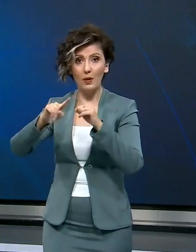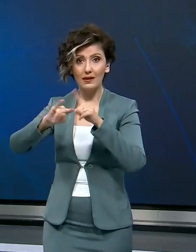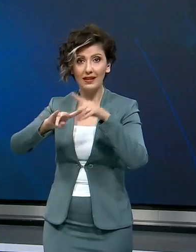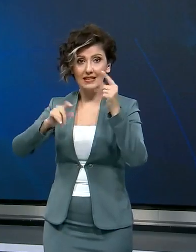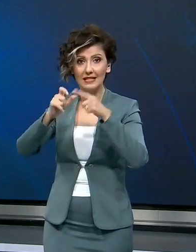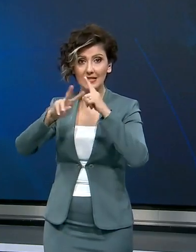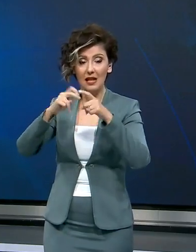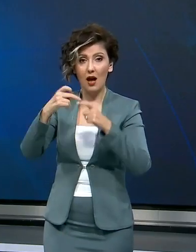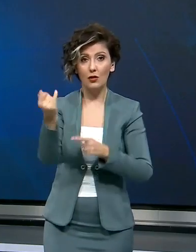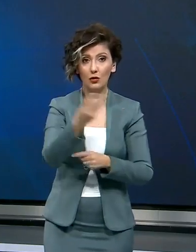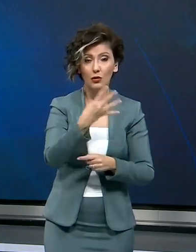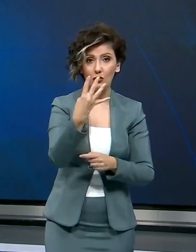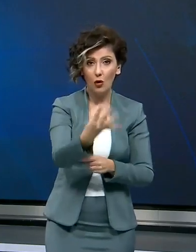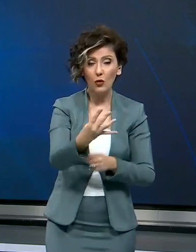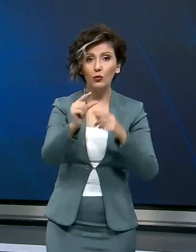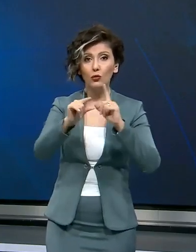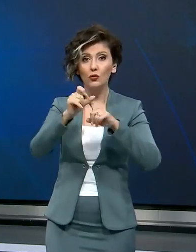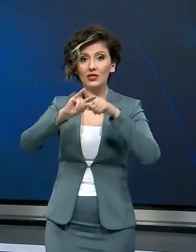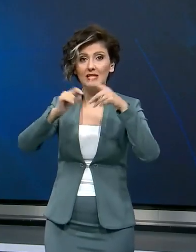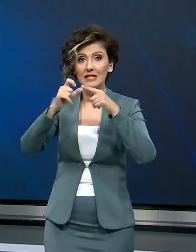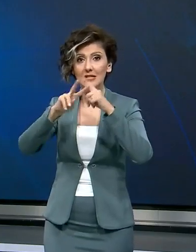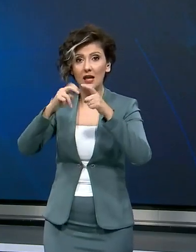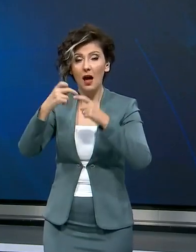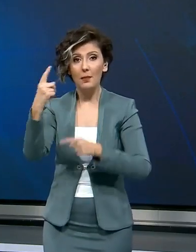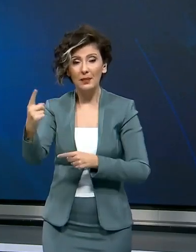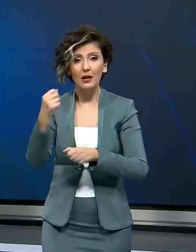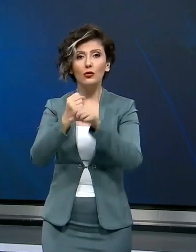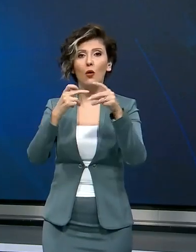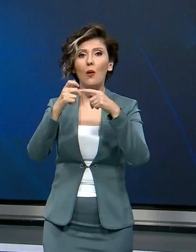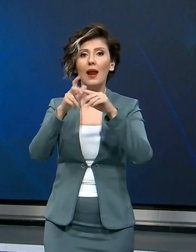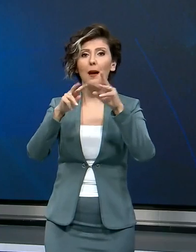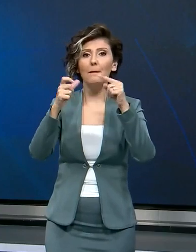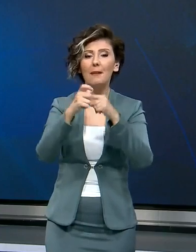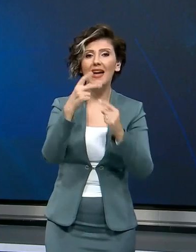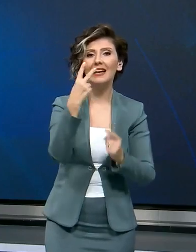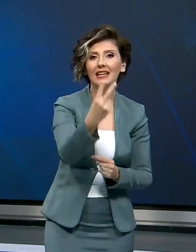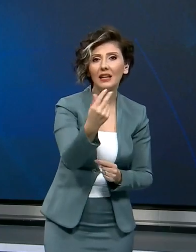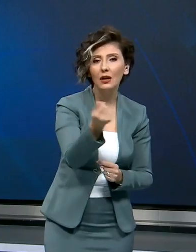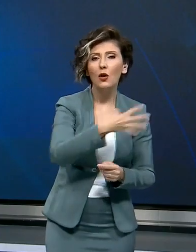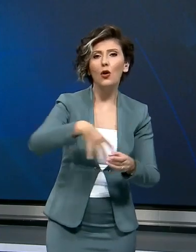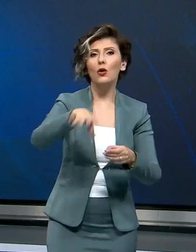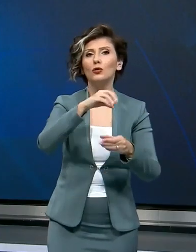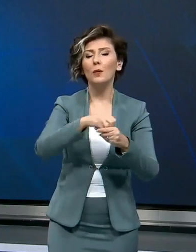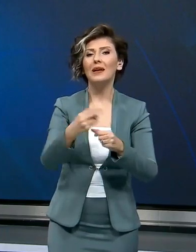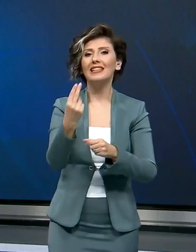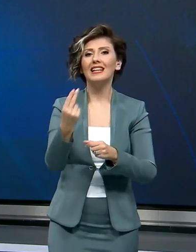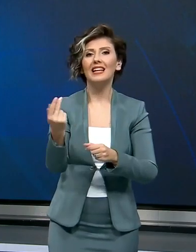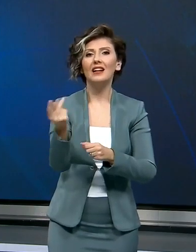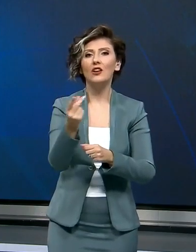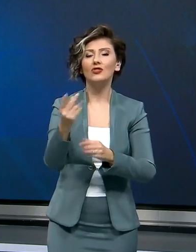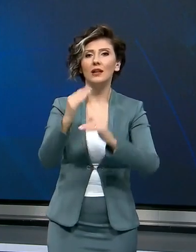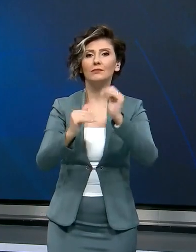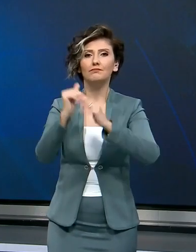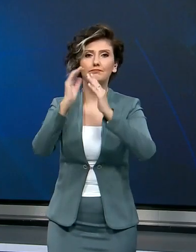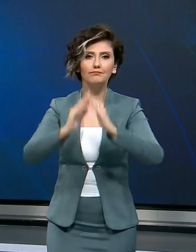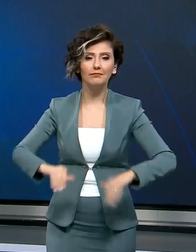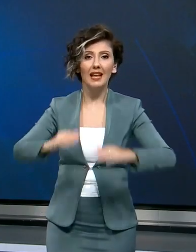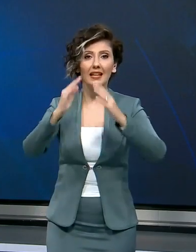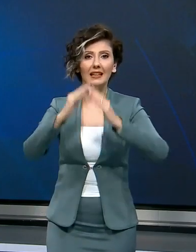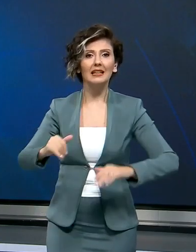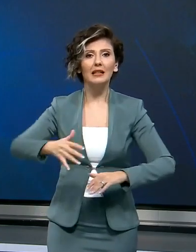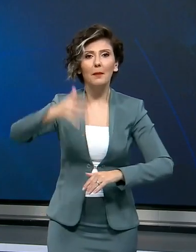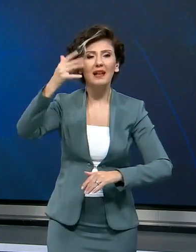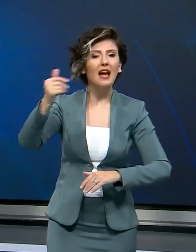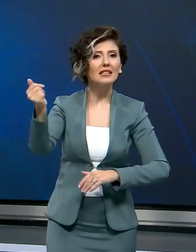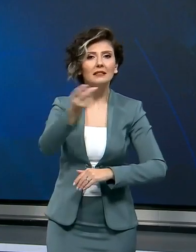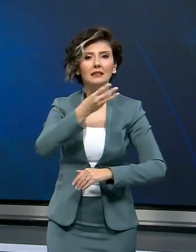4, Uçhisar'da 1 ve Göreme'de 2 olmak üzere 7 kaçak yapı yıkıldı. Yıkılan